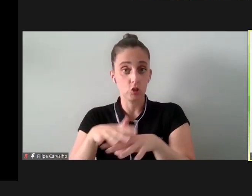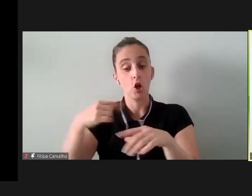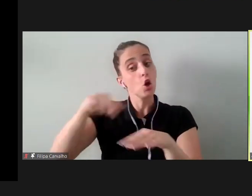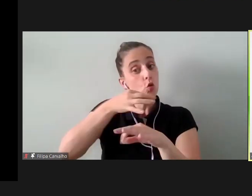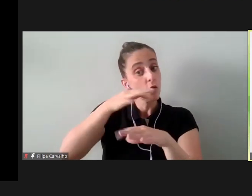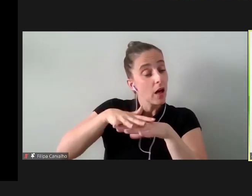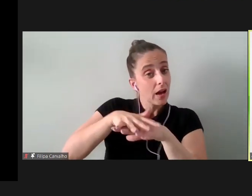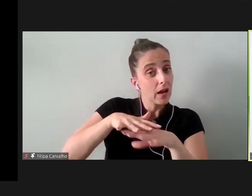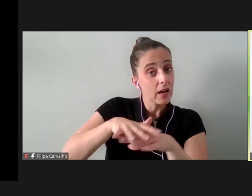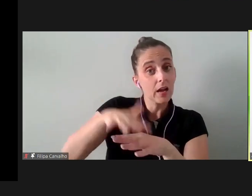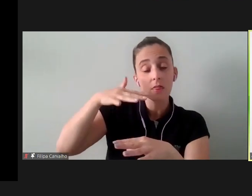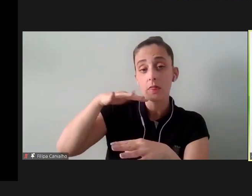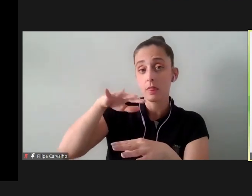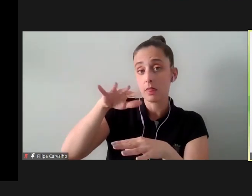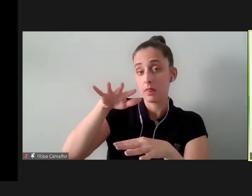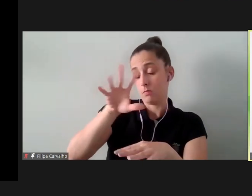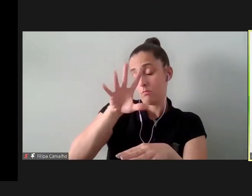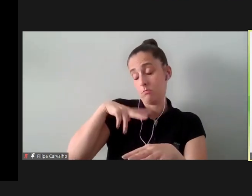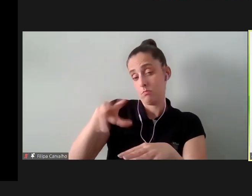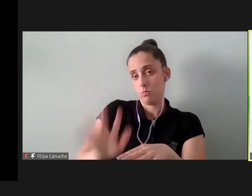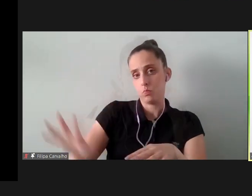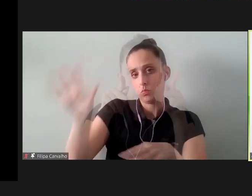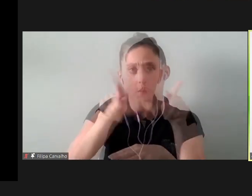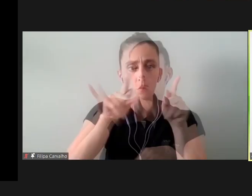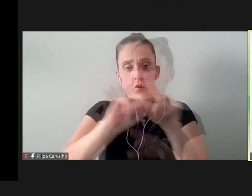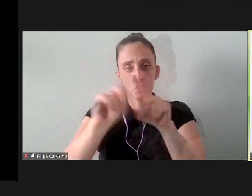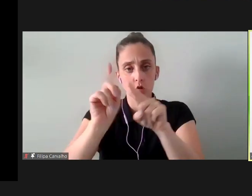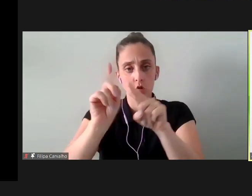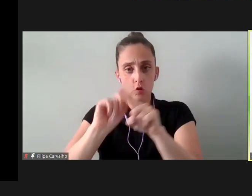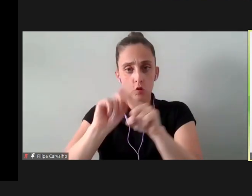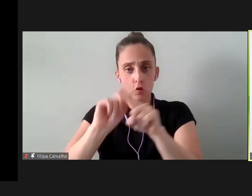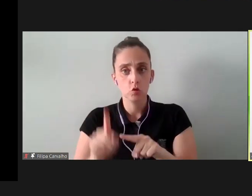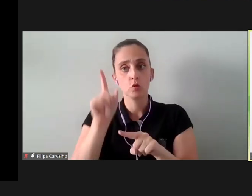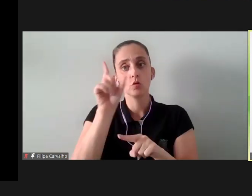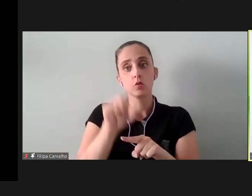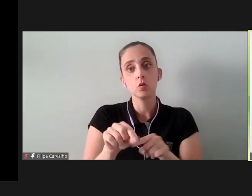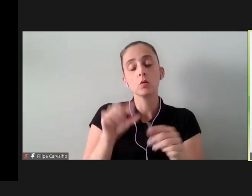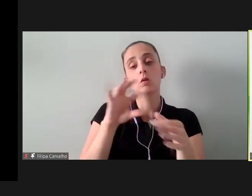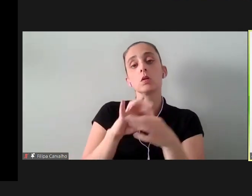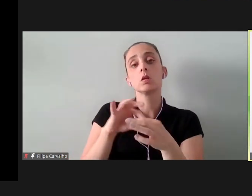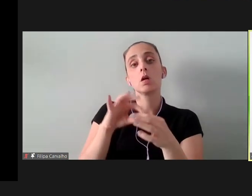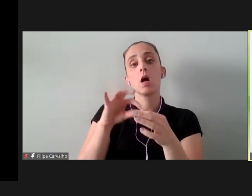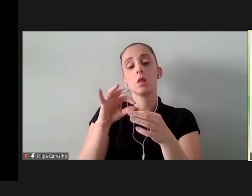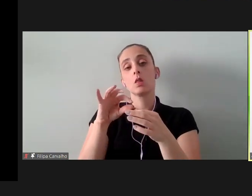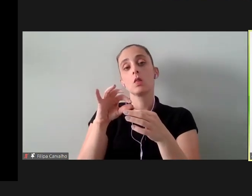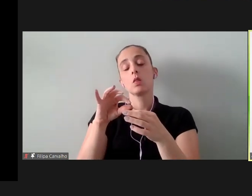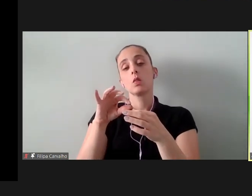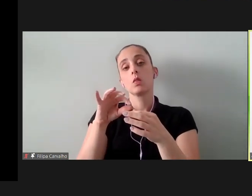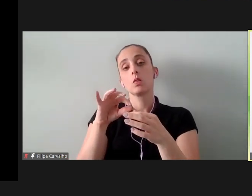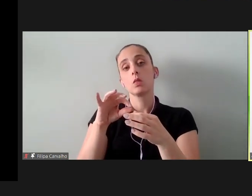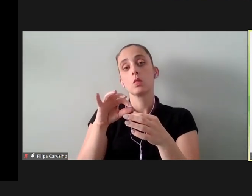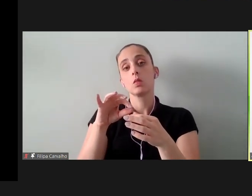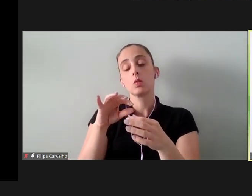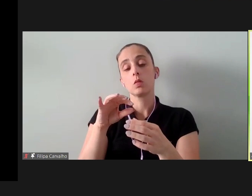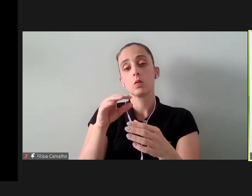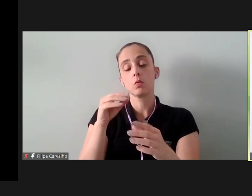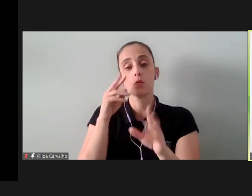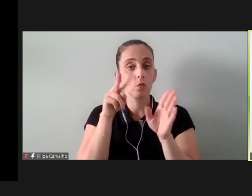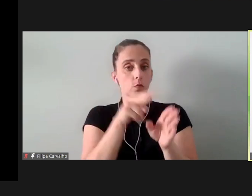nacionais, replica-se também nesta perspectiva mais internacional, que mesmo do ponto de vista da latitude dos